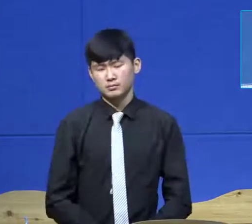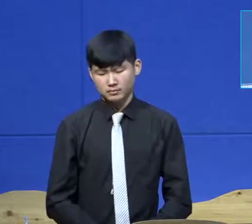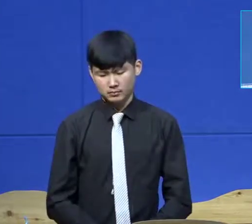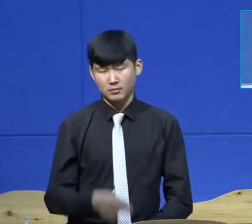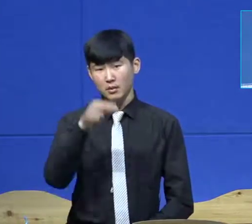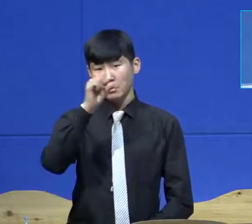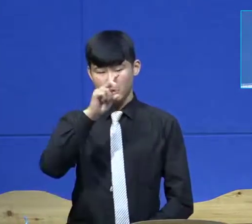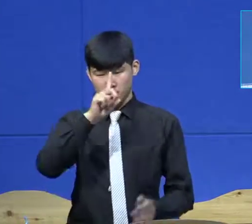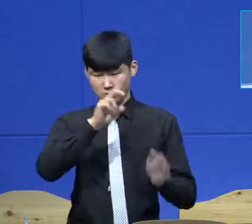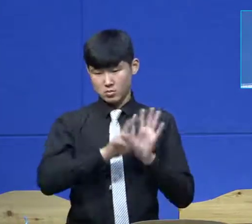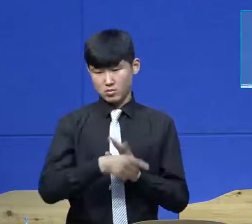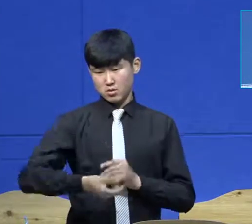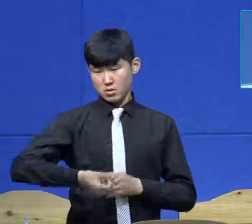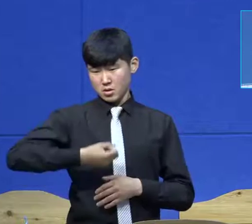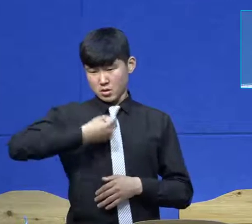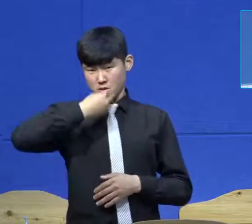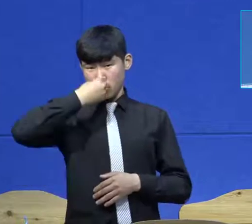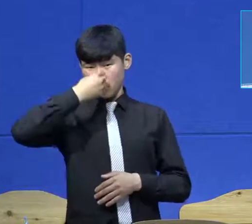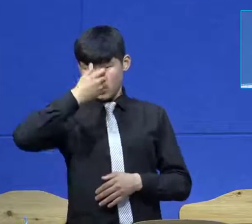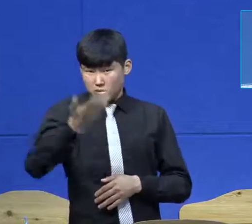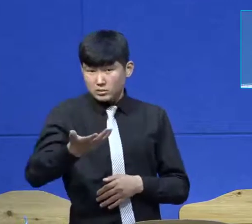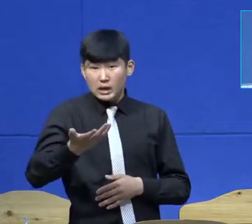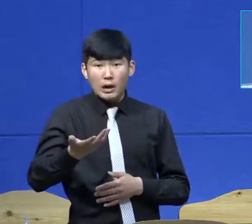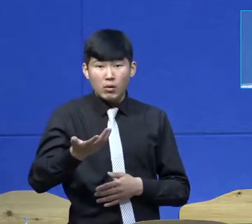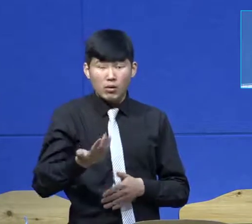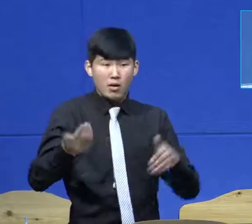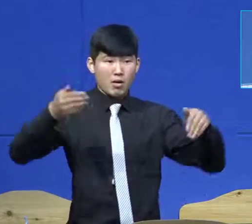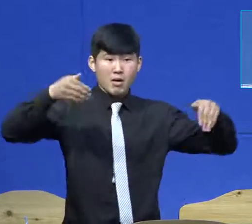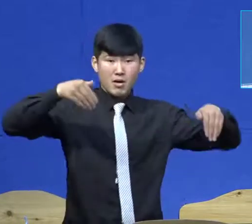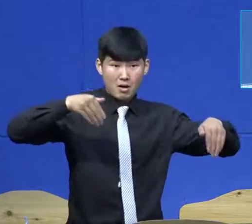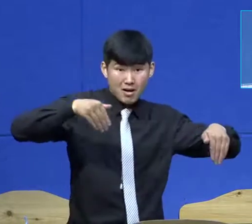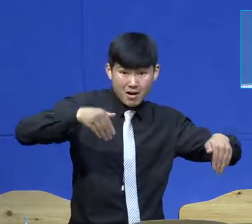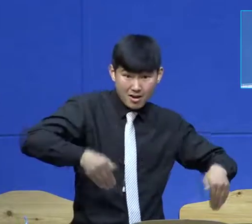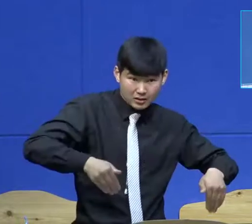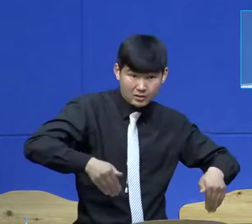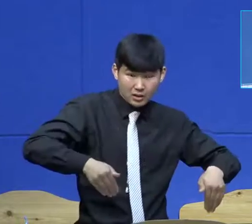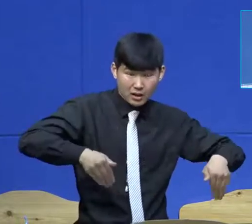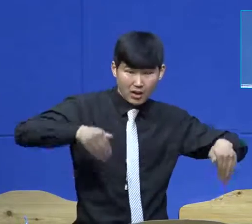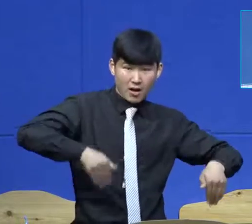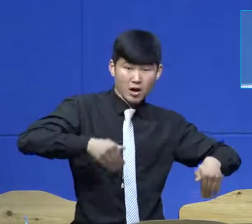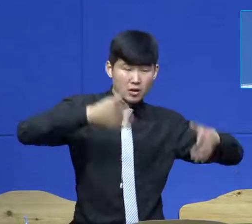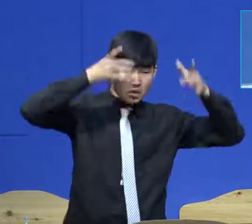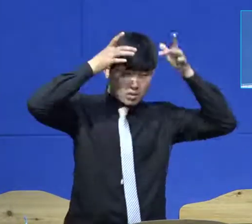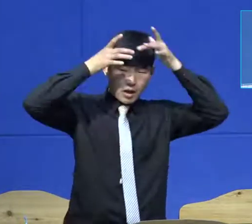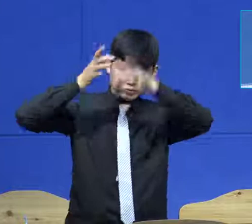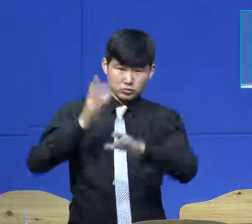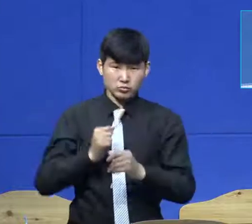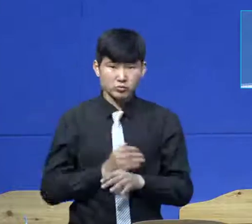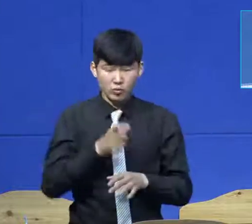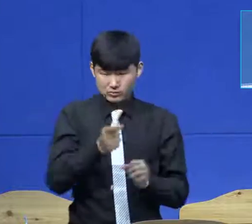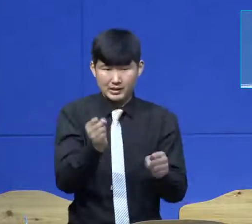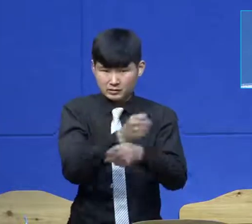Пап нэг үгээ хэлэх юм бол хааны тэргүүнээс нь титмийн хуу татаж авч болно. Хүнийг алж болно.